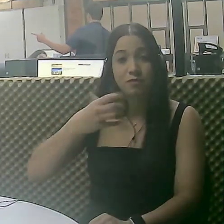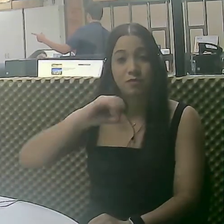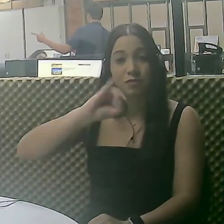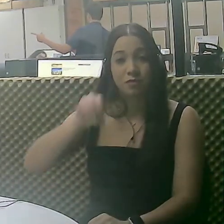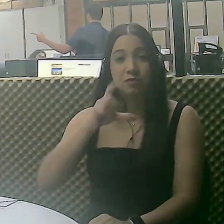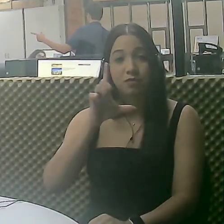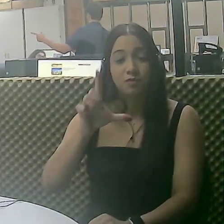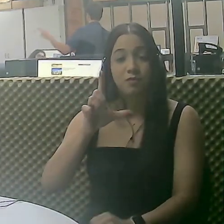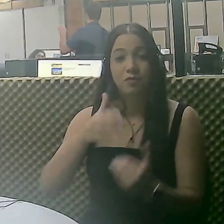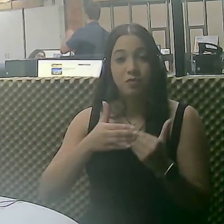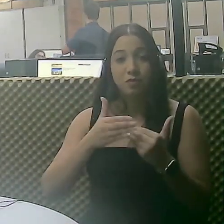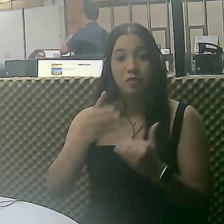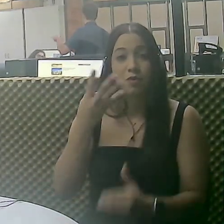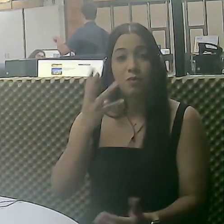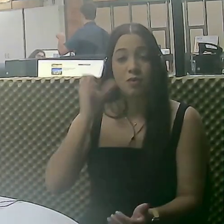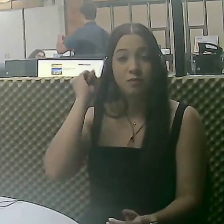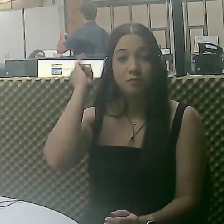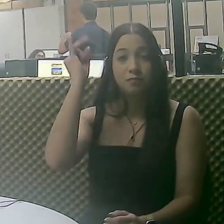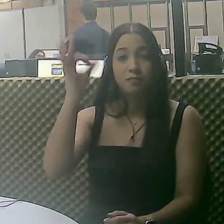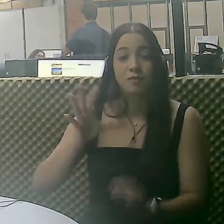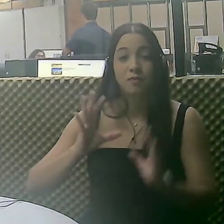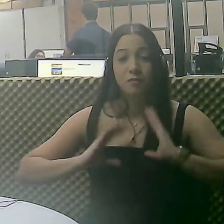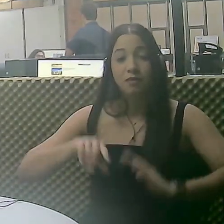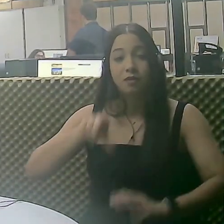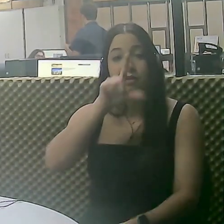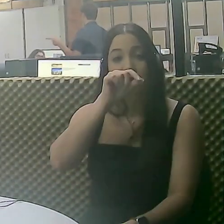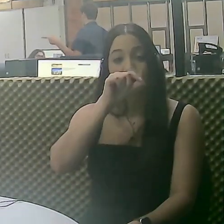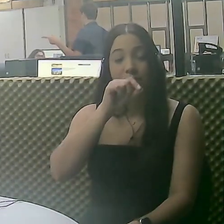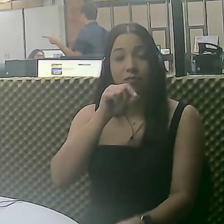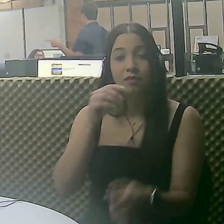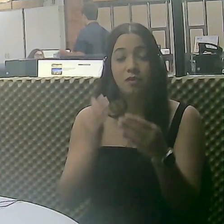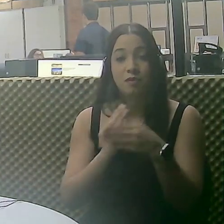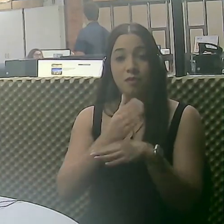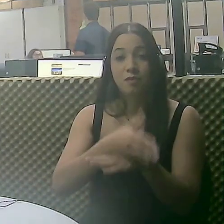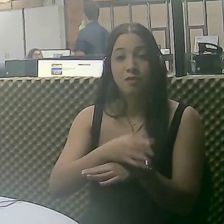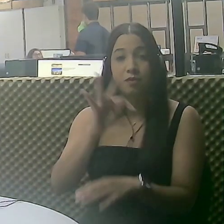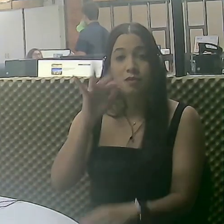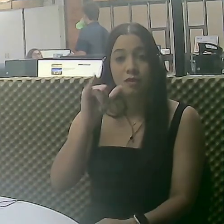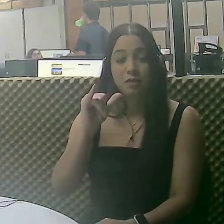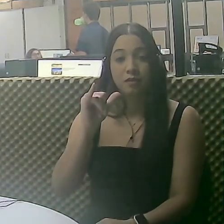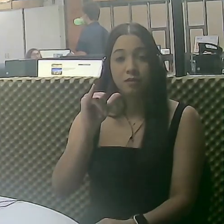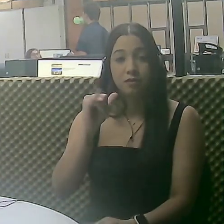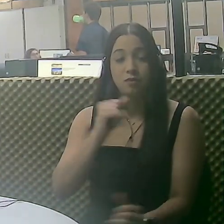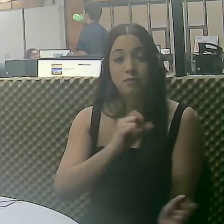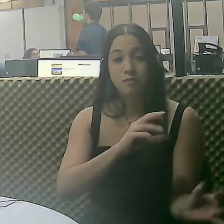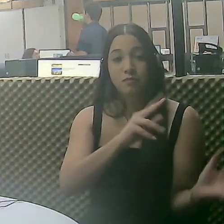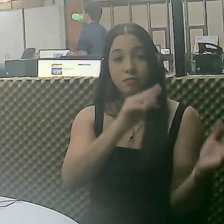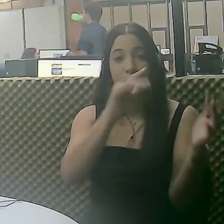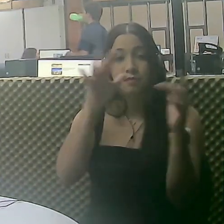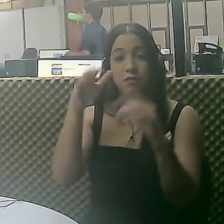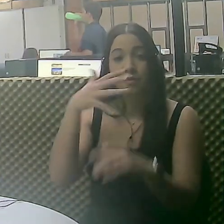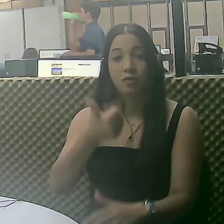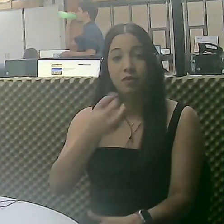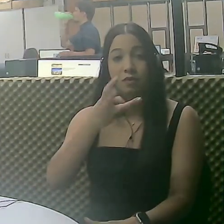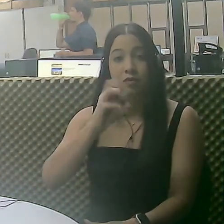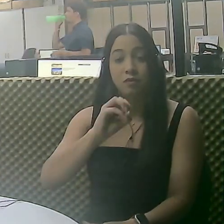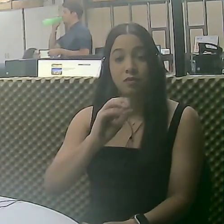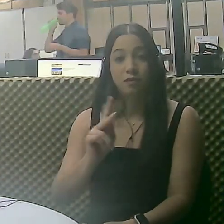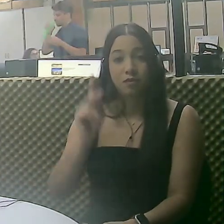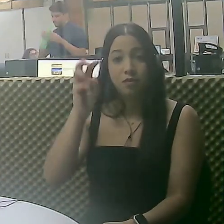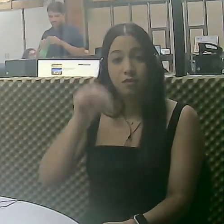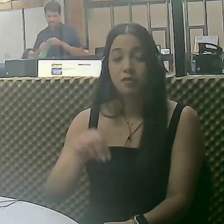julho, com largada às 4 da manhã no Parque do Sabiá, na portaria do bairro Tibere, e tem percurso de 130